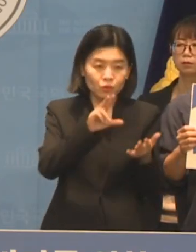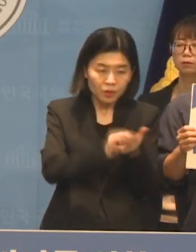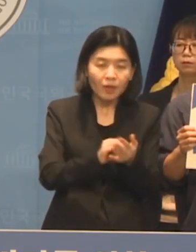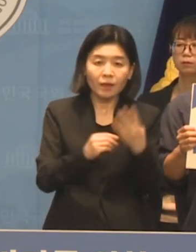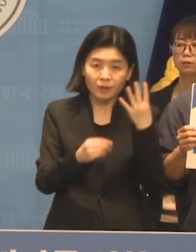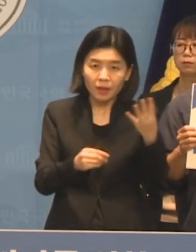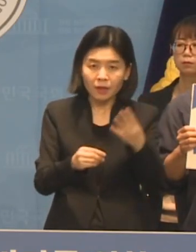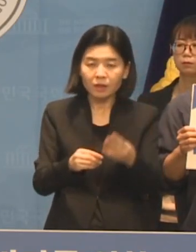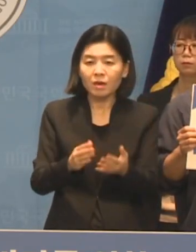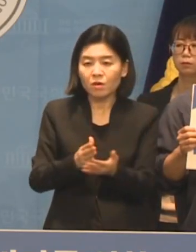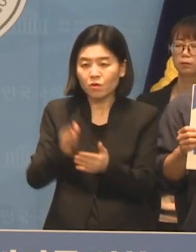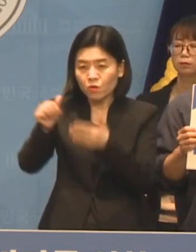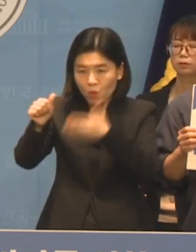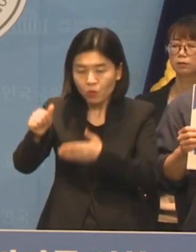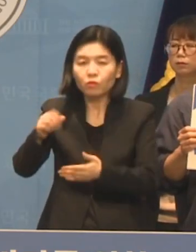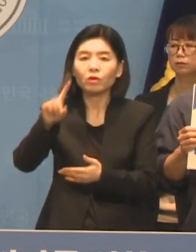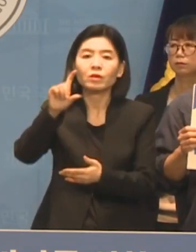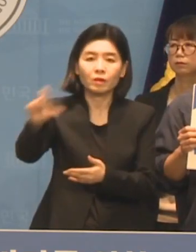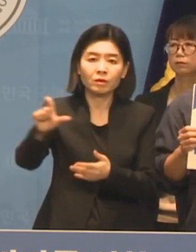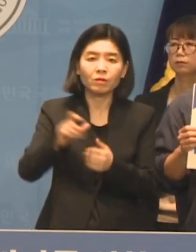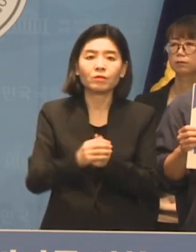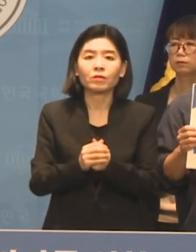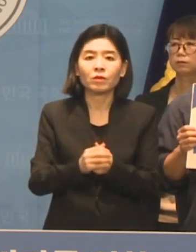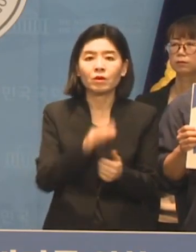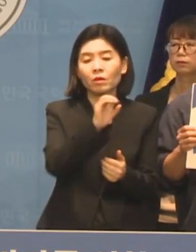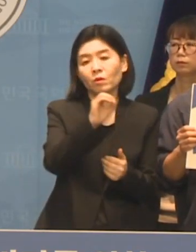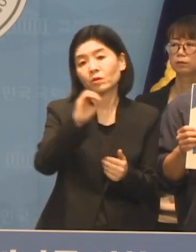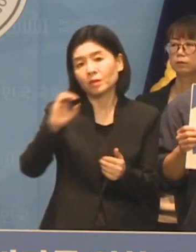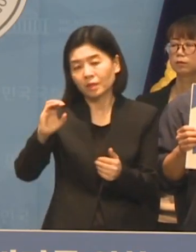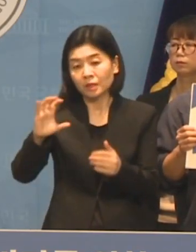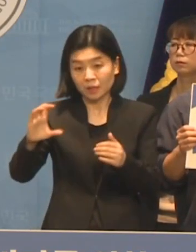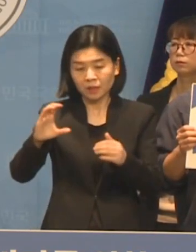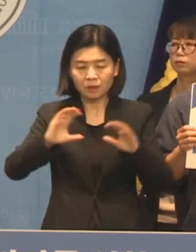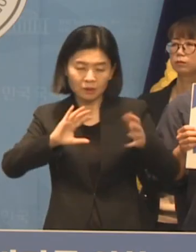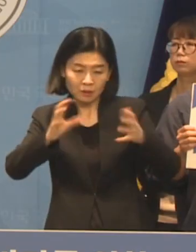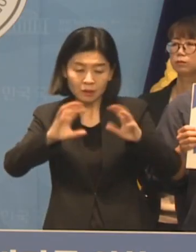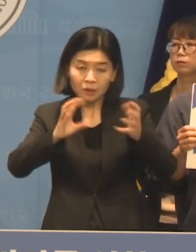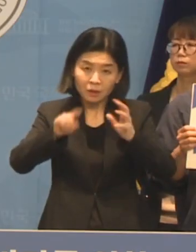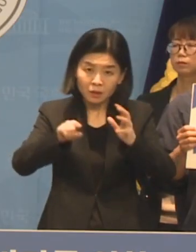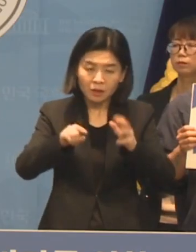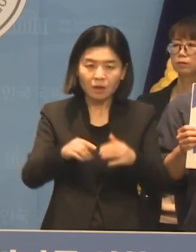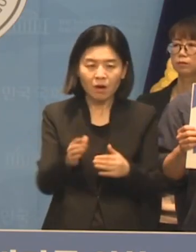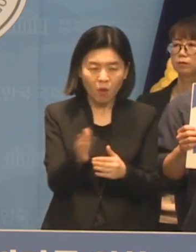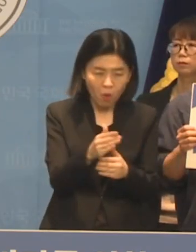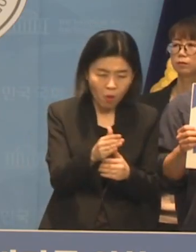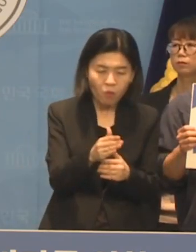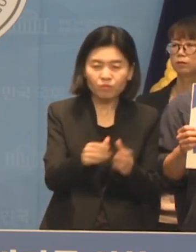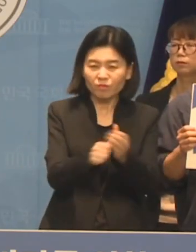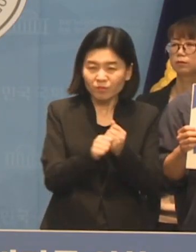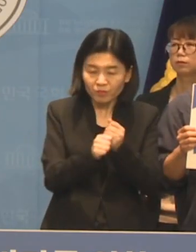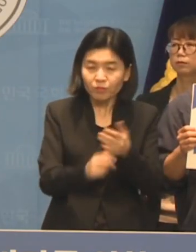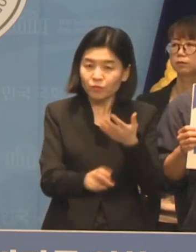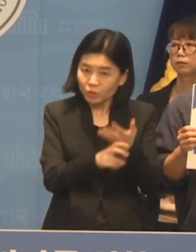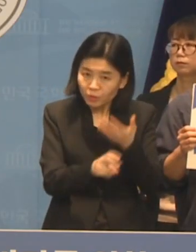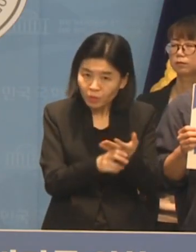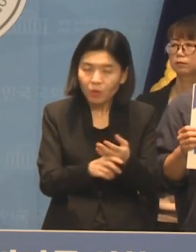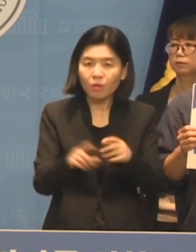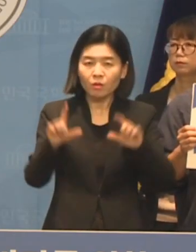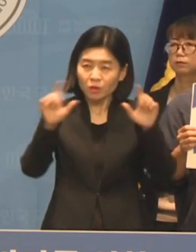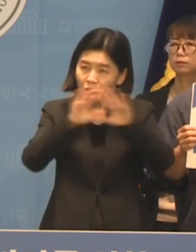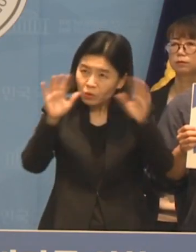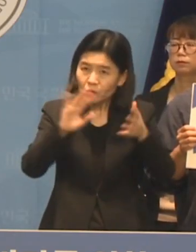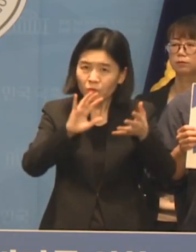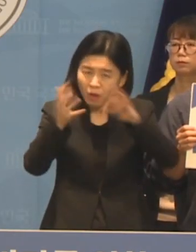있습니다. 아오오션 컨퍼런스가 해양오염, 불법 어업, 기후변화 등으로 위기에 처한